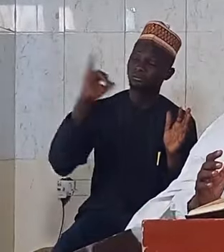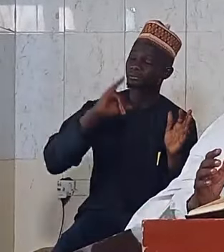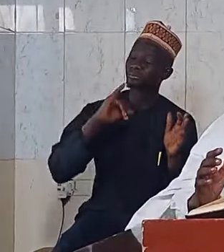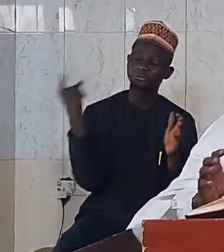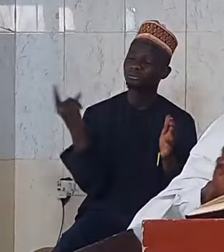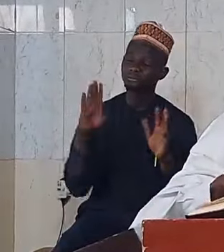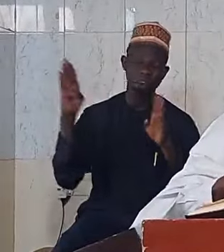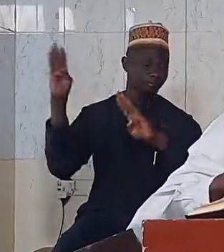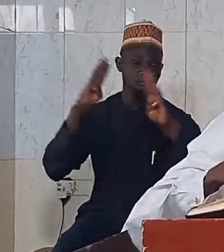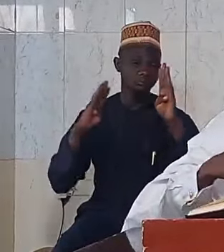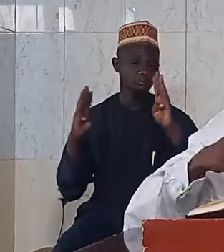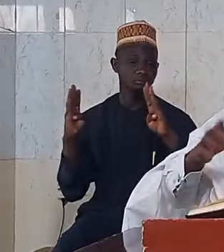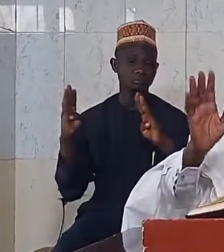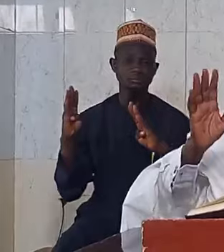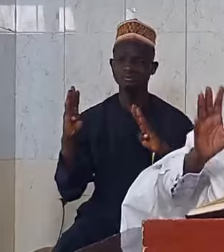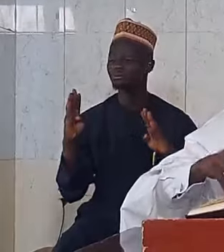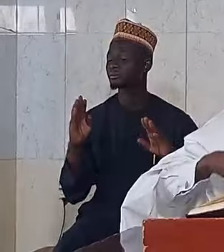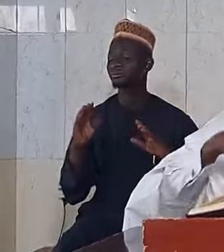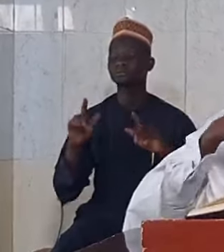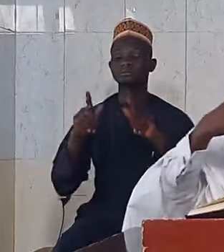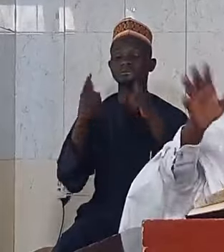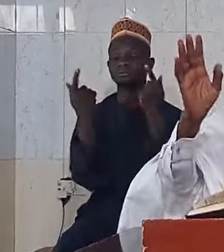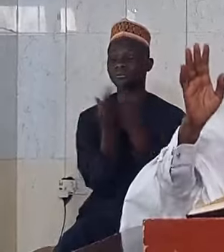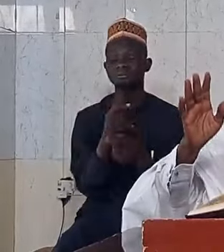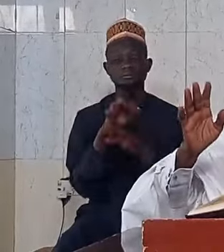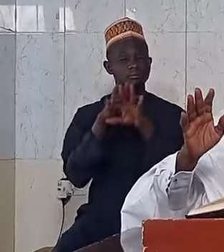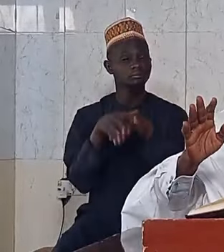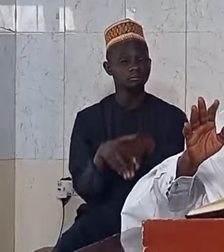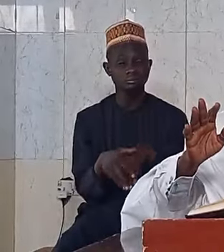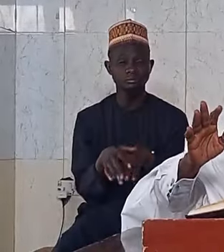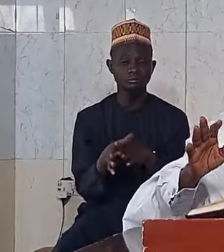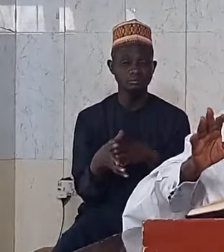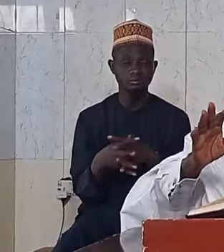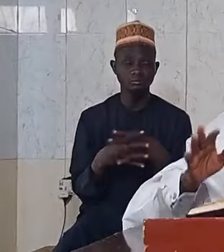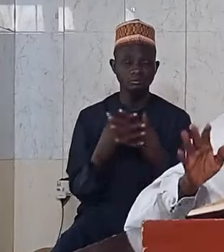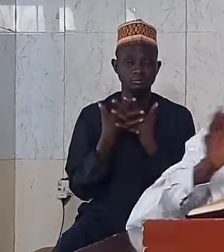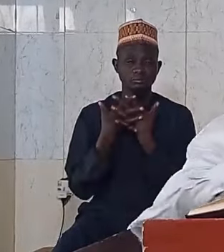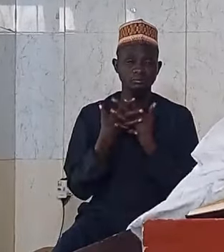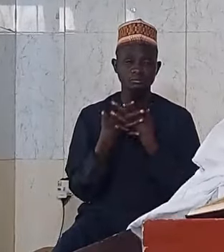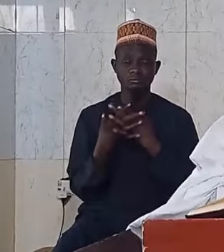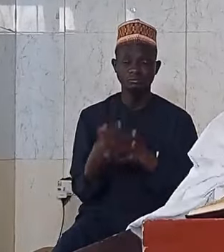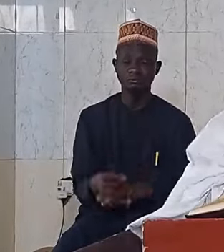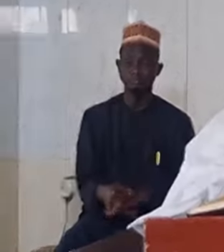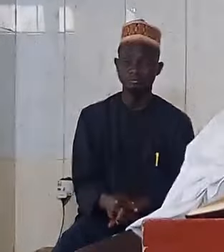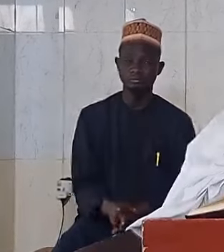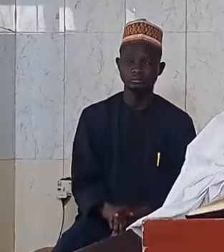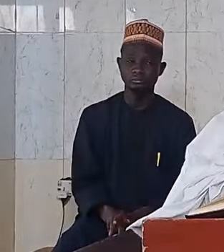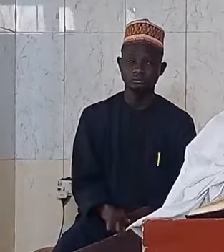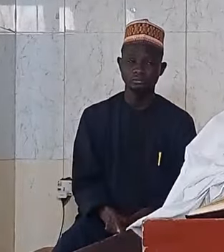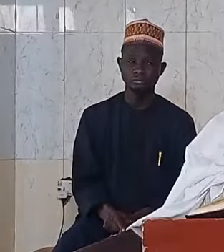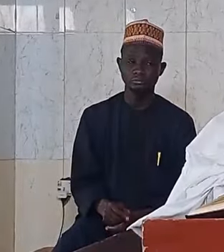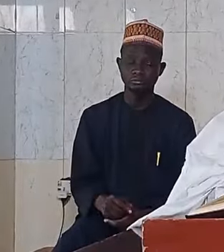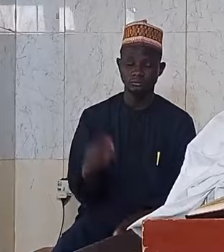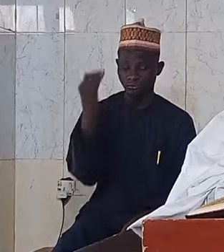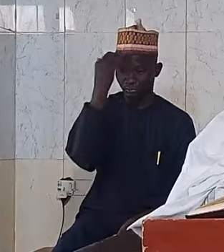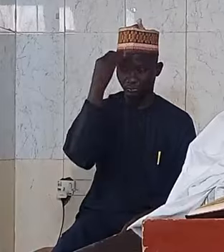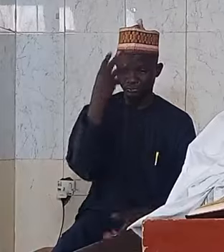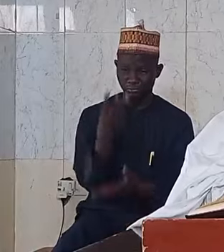fito yakin ne hamiyatan wa difa'an ko wa asabiyatan wa